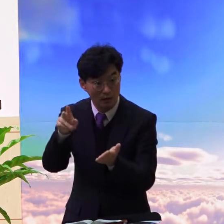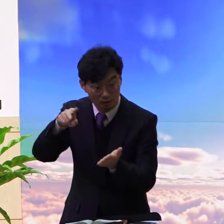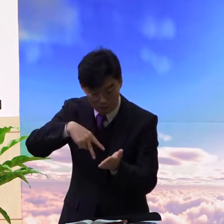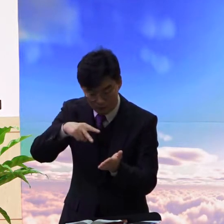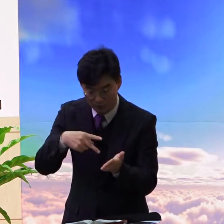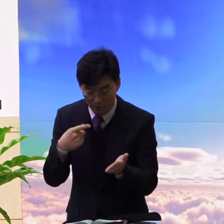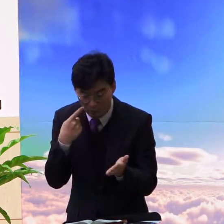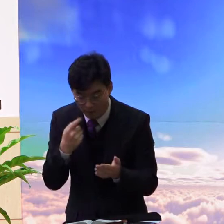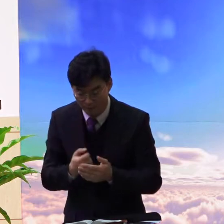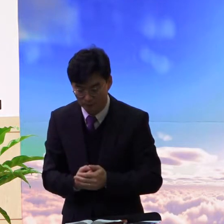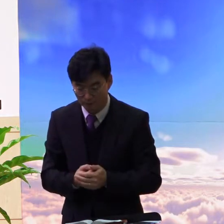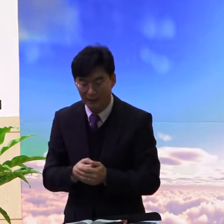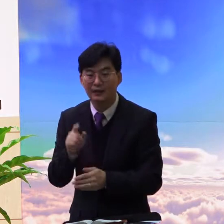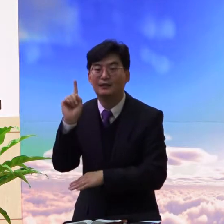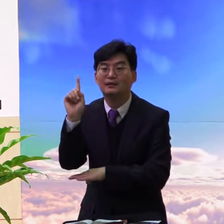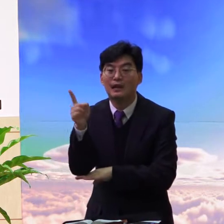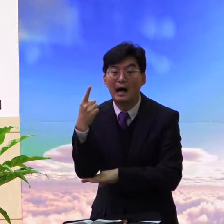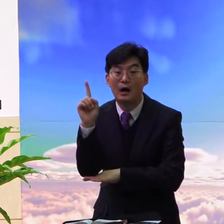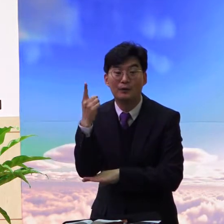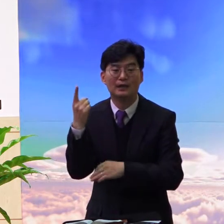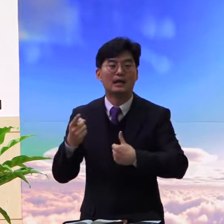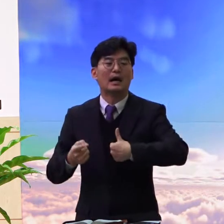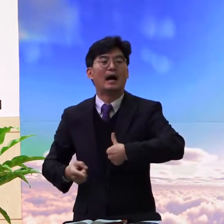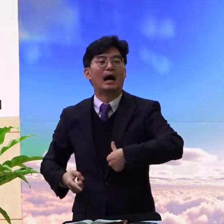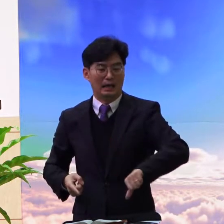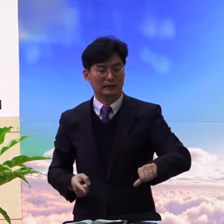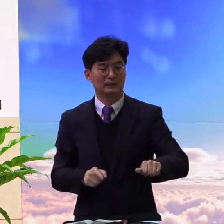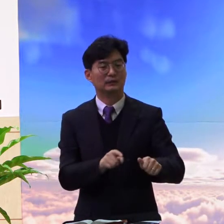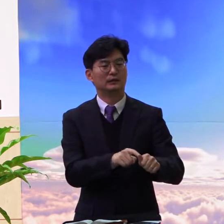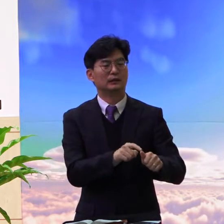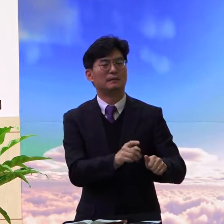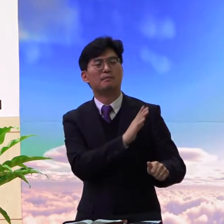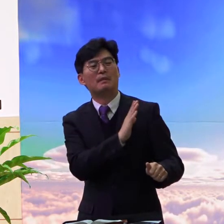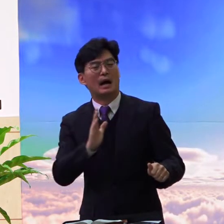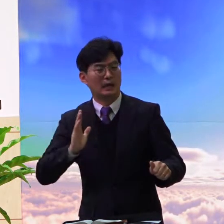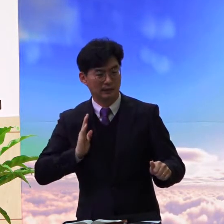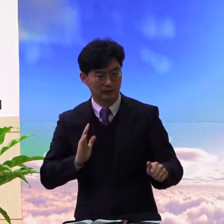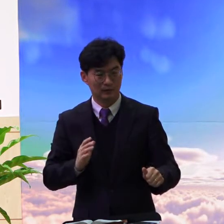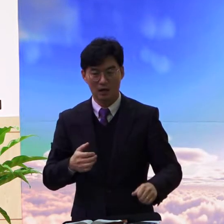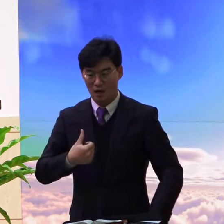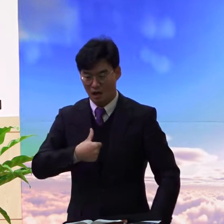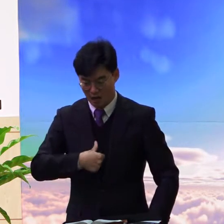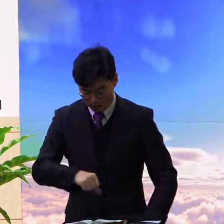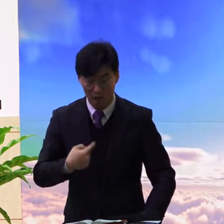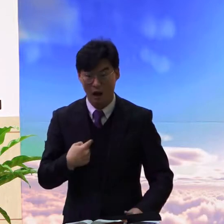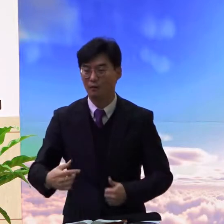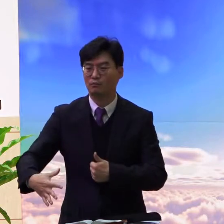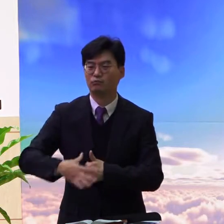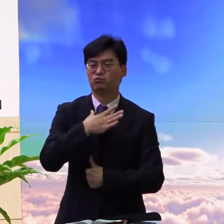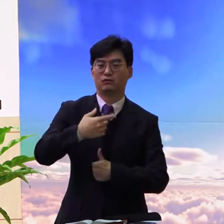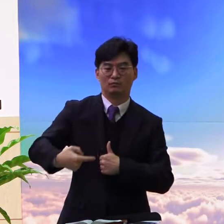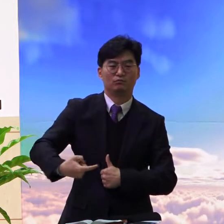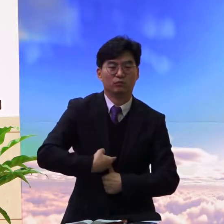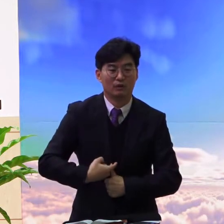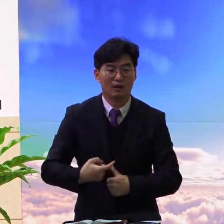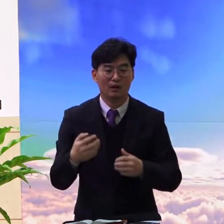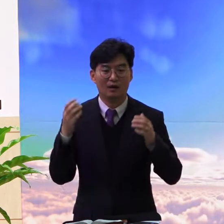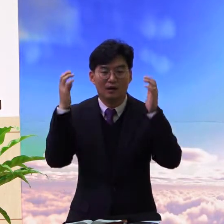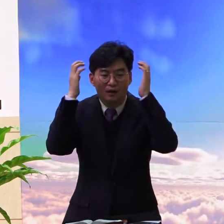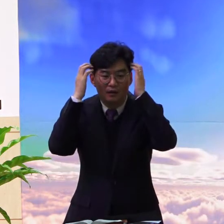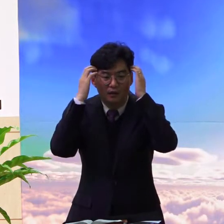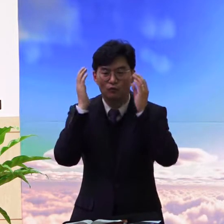다윗 아버지인 다윗을 반역하고 이 나라를 차지하고자 했을 때에 그 고통스러운 상황